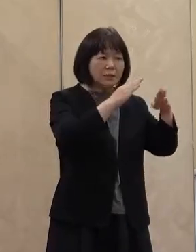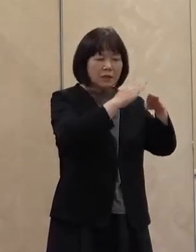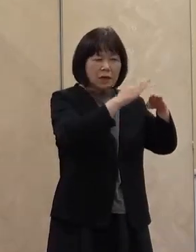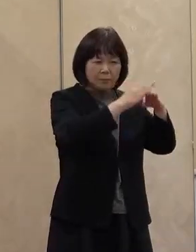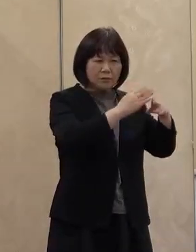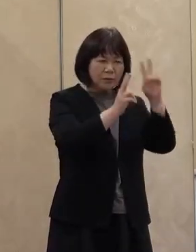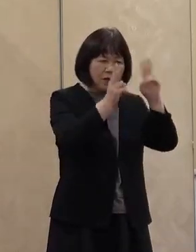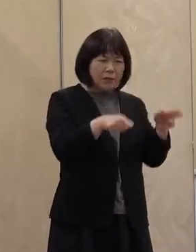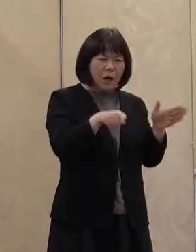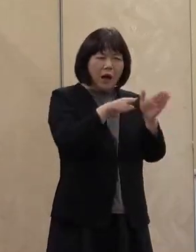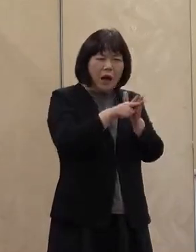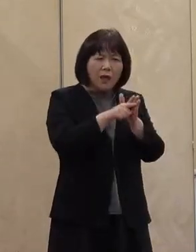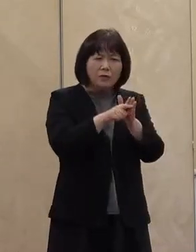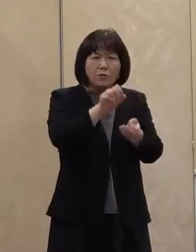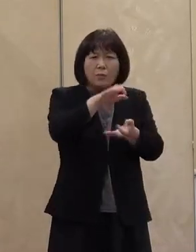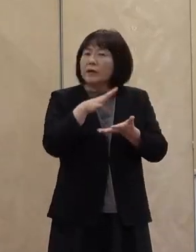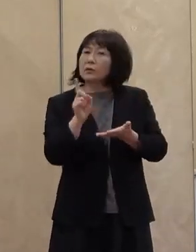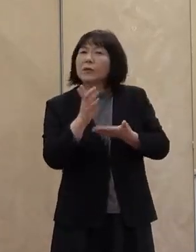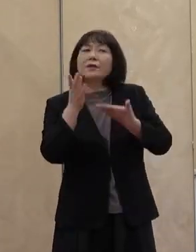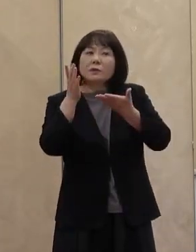ットは何なんでしょうか。